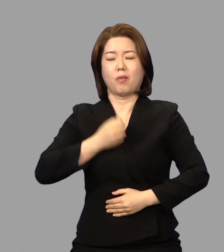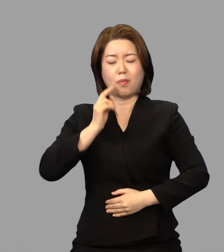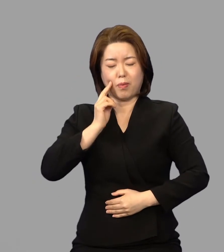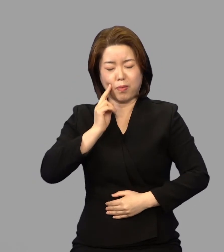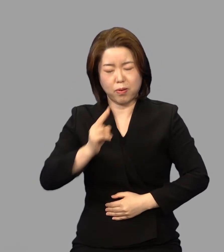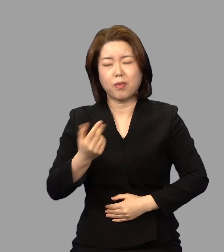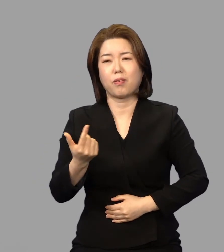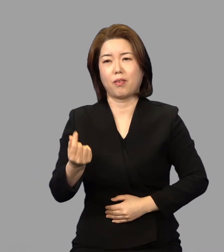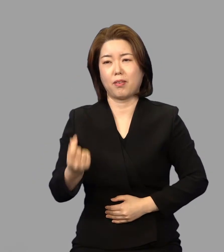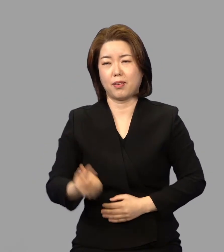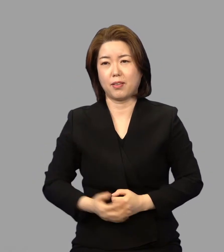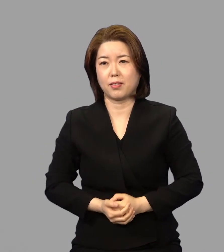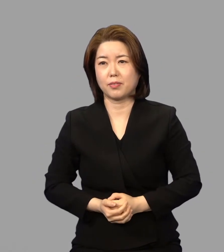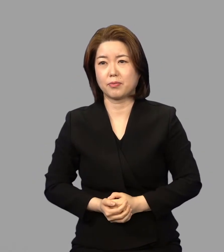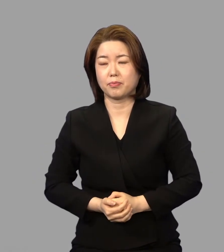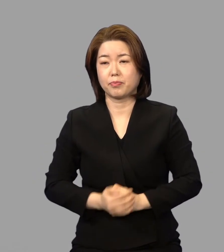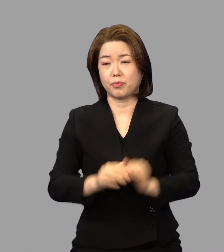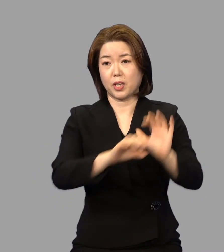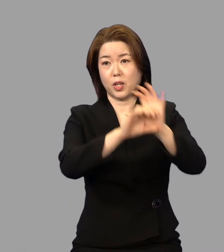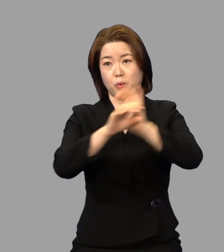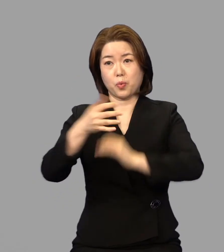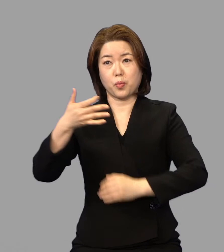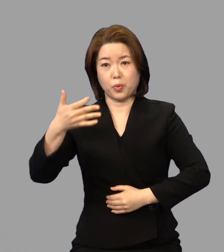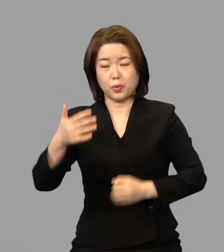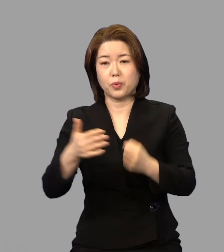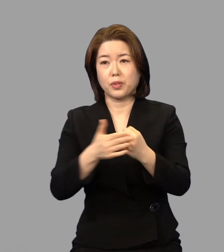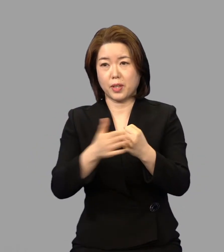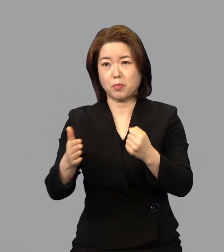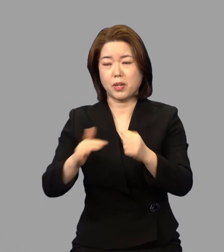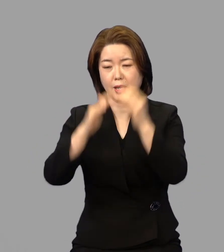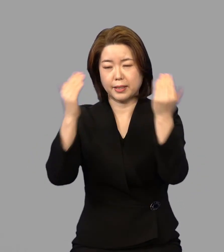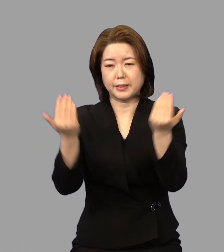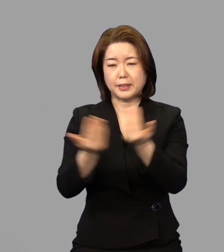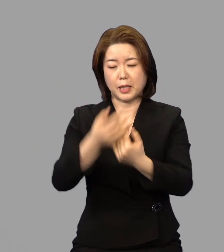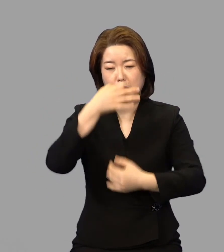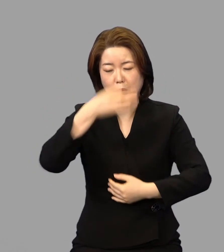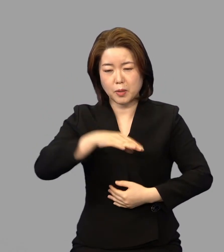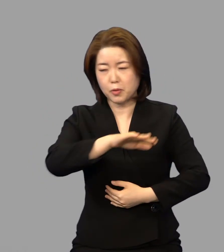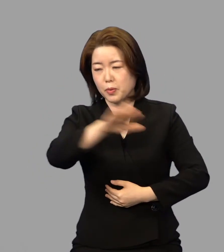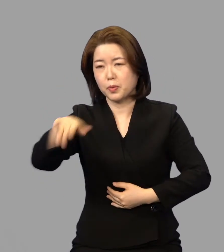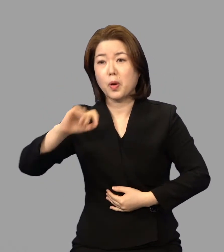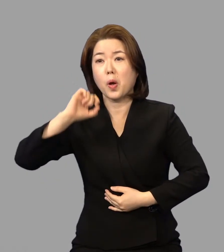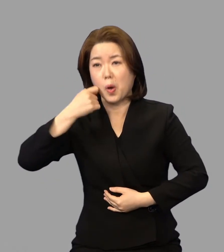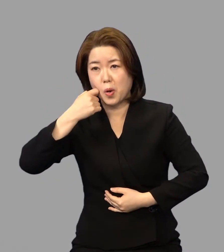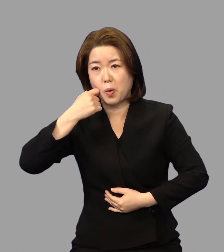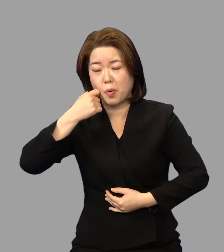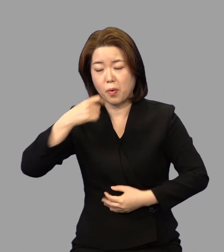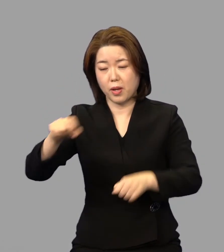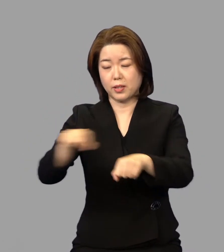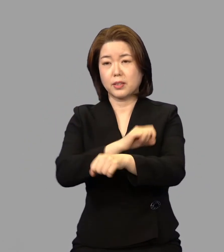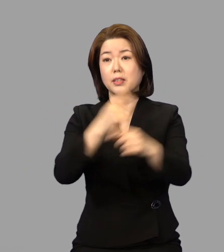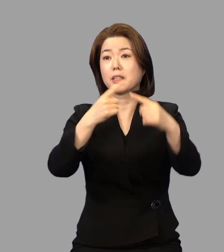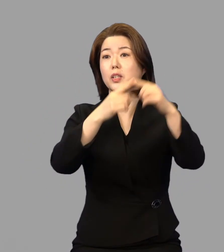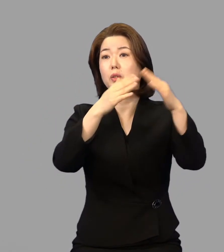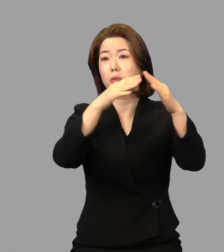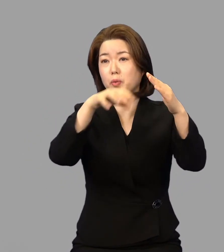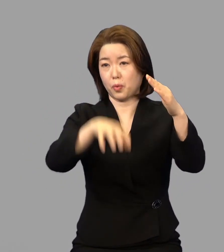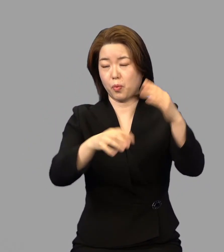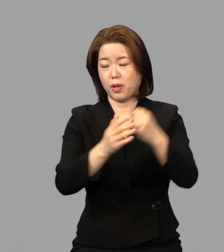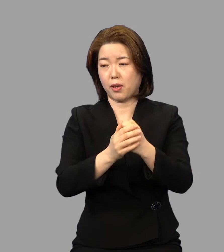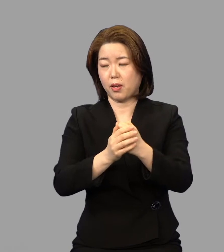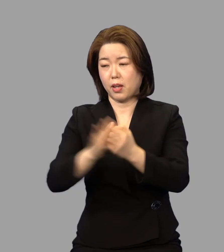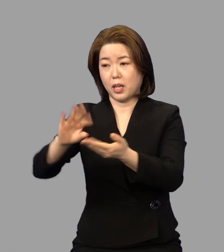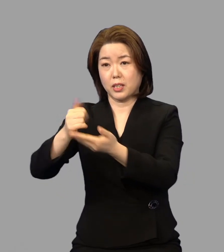일이죠. 코로나19 때문에 다 힘들고 어렵다, 특히 교회도 우리 그리스도인들도